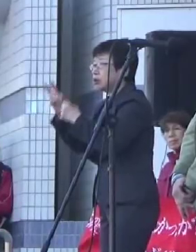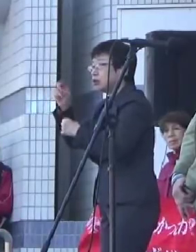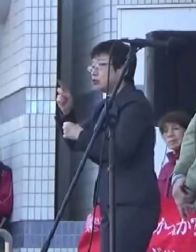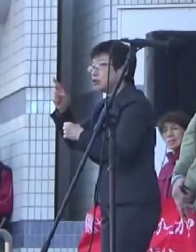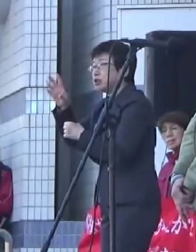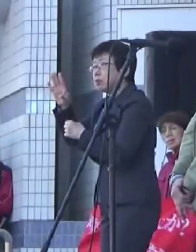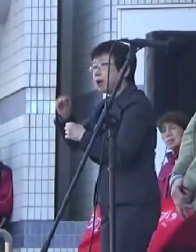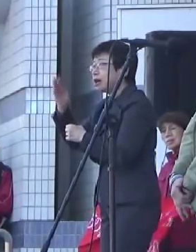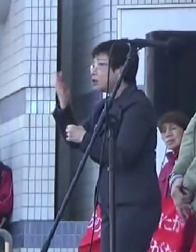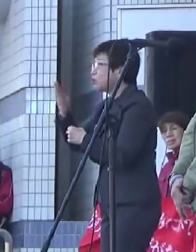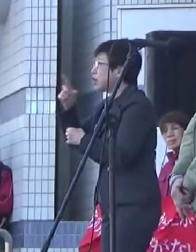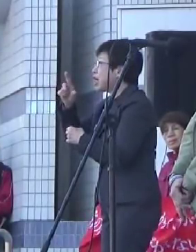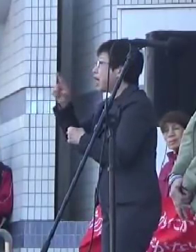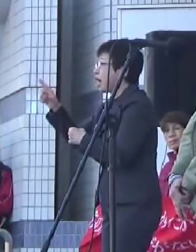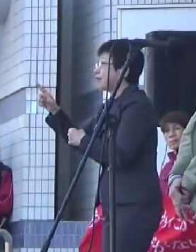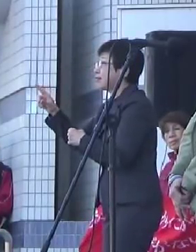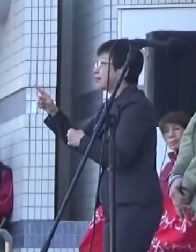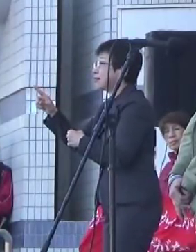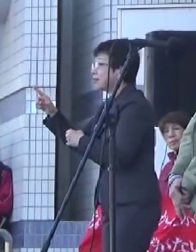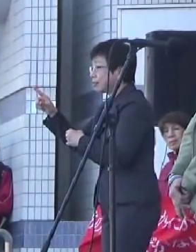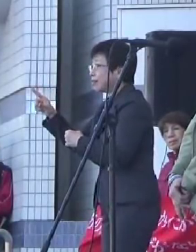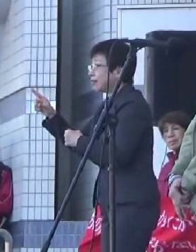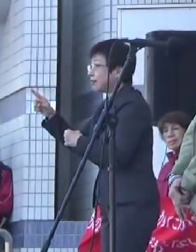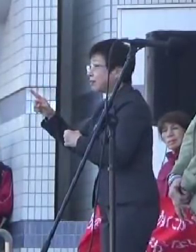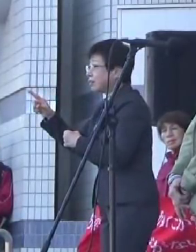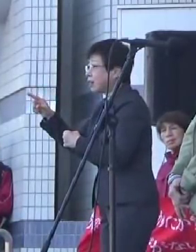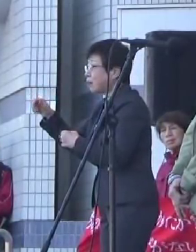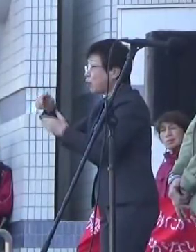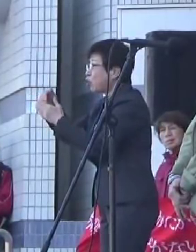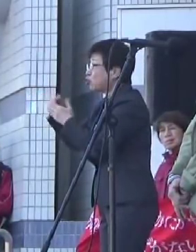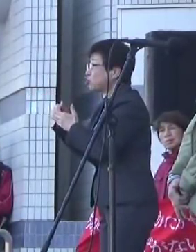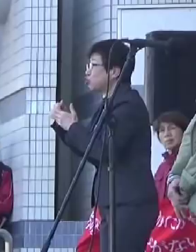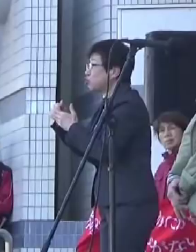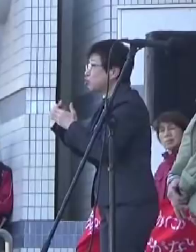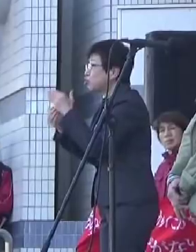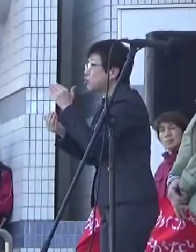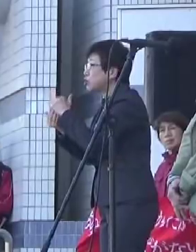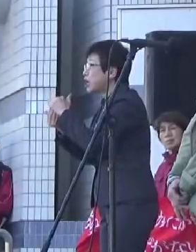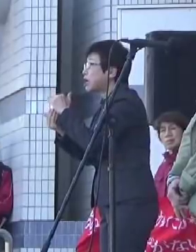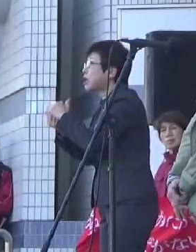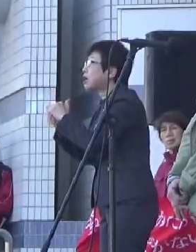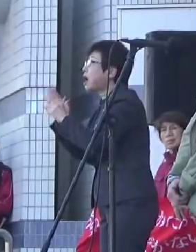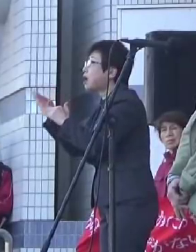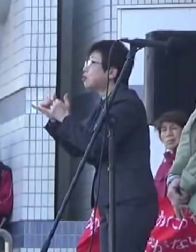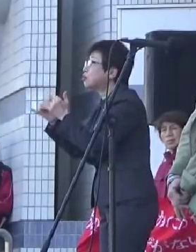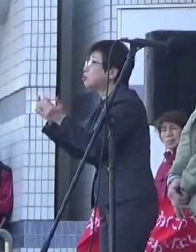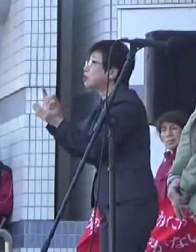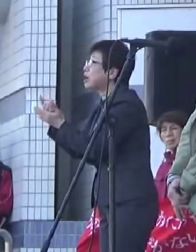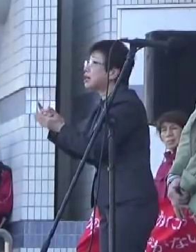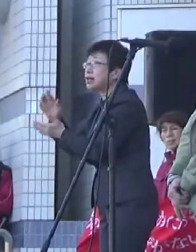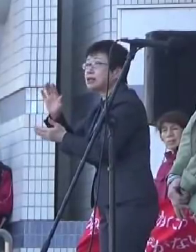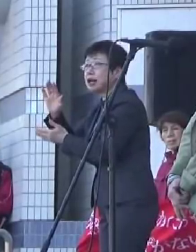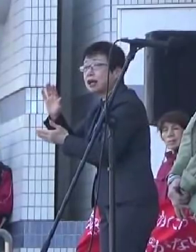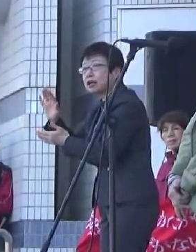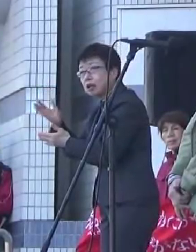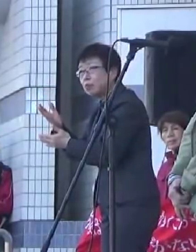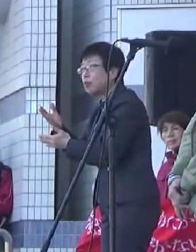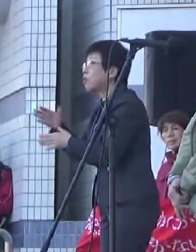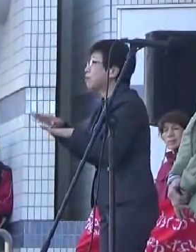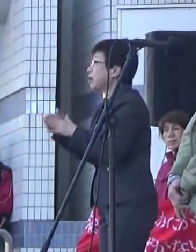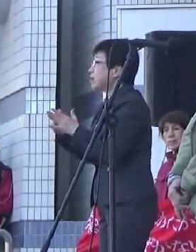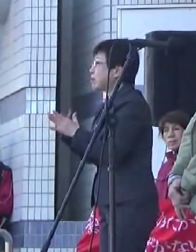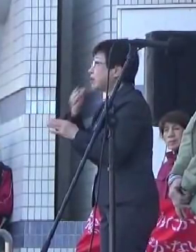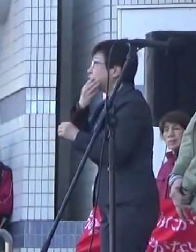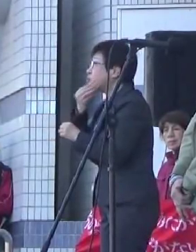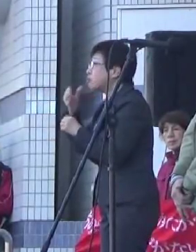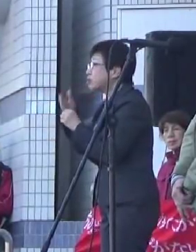21万4千円というその収入制限がある方たちのみですけれども、今まで福島県が